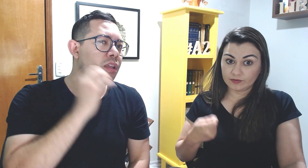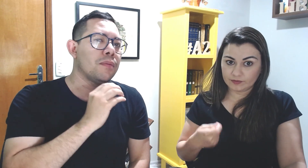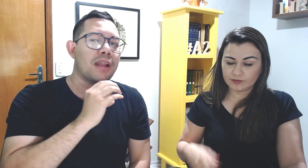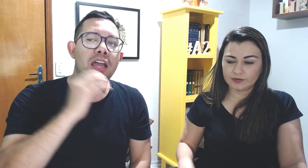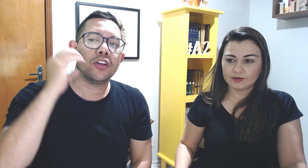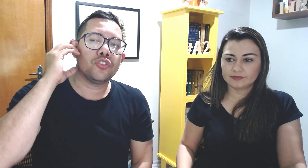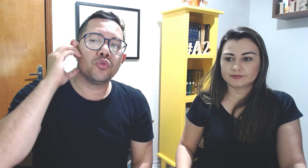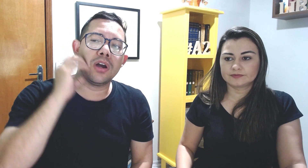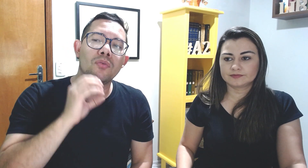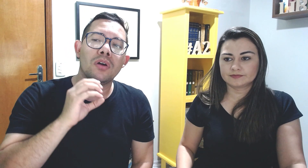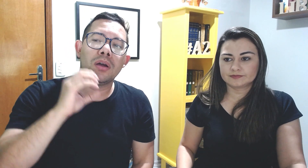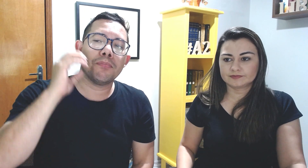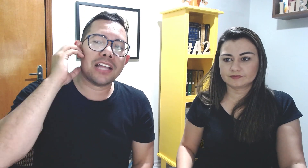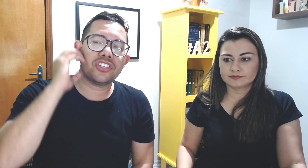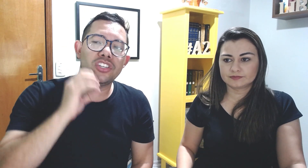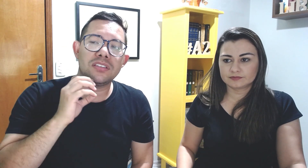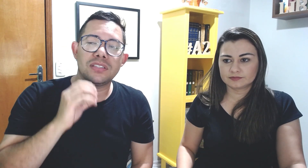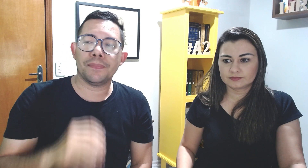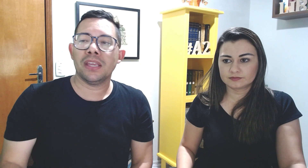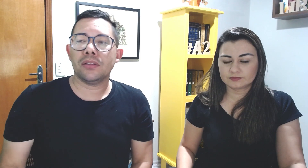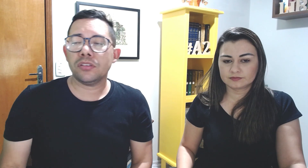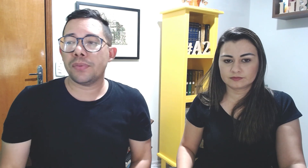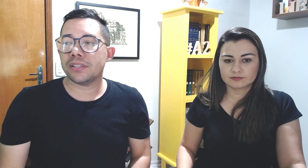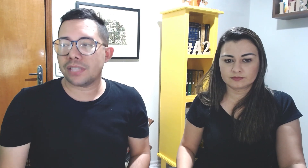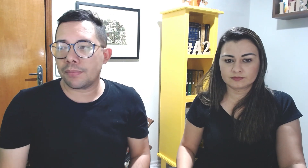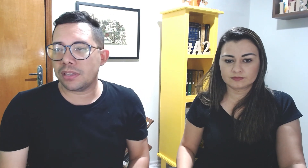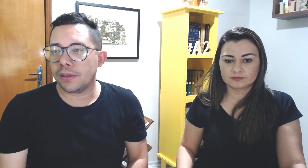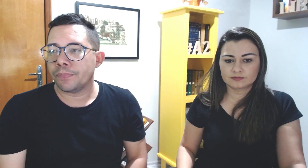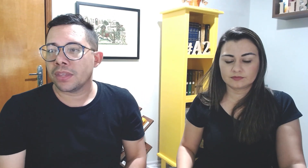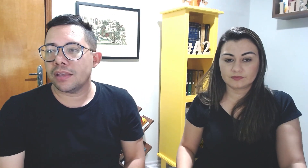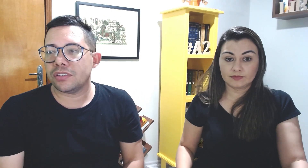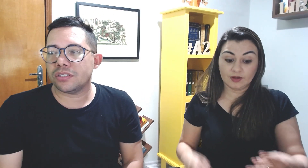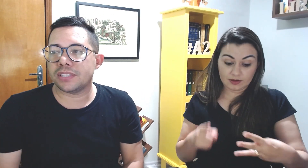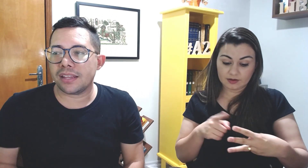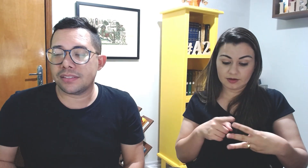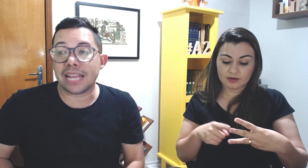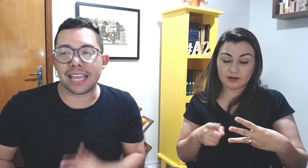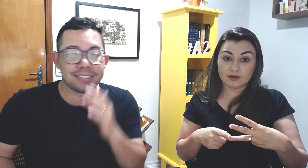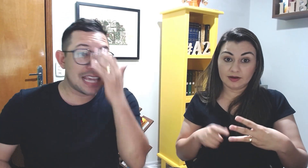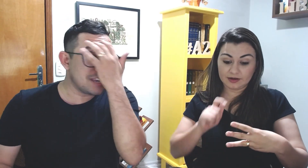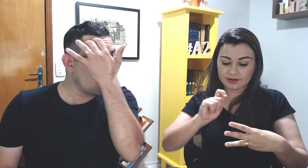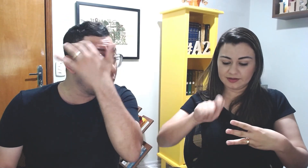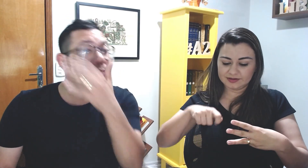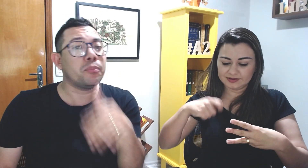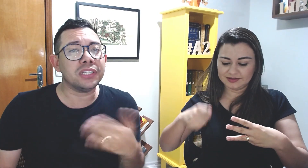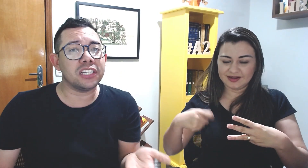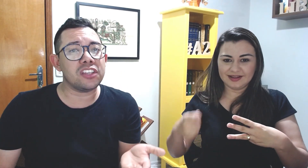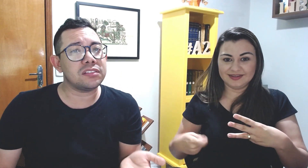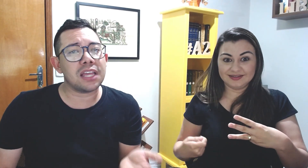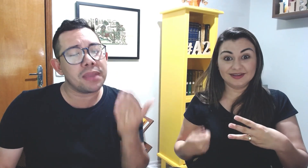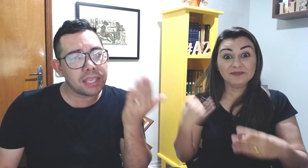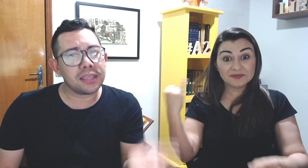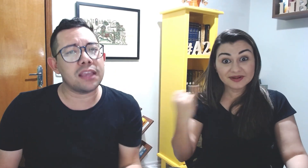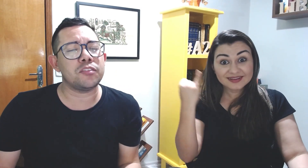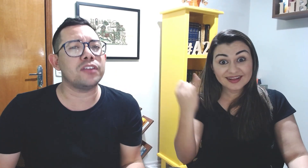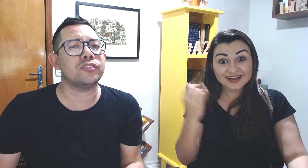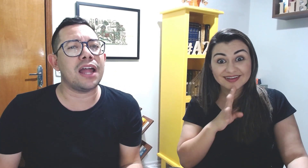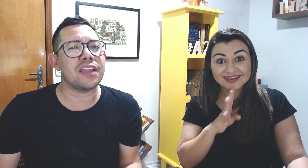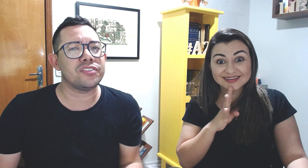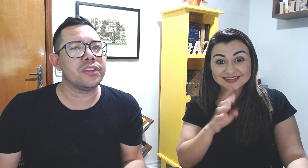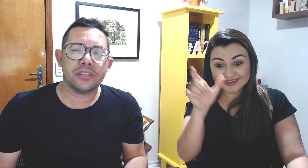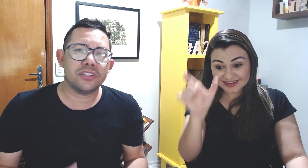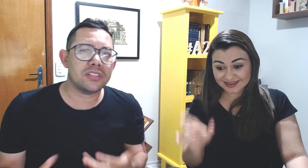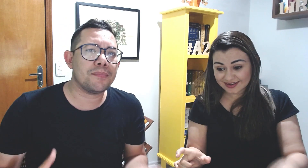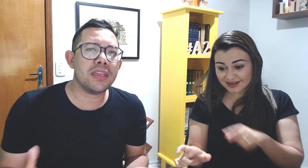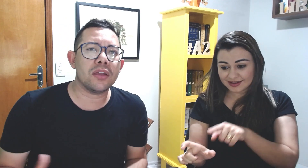tá? Para João Batista. Então você percebe que existem 3 sinais. E aí, como é importante a gente saber quem que é esse